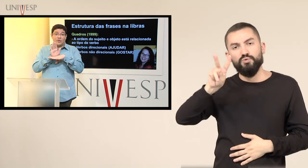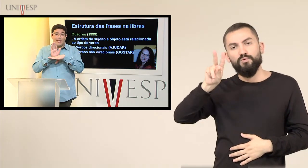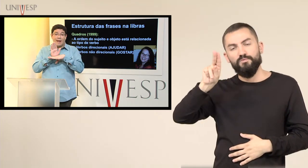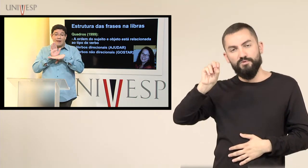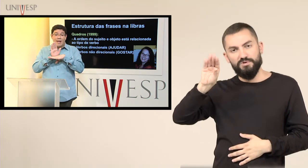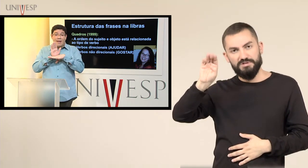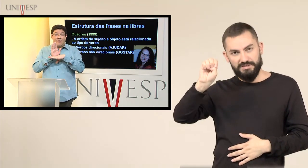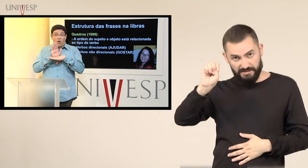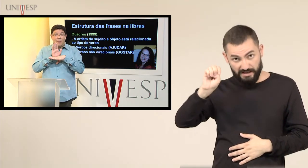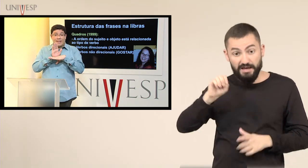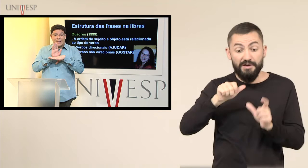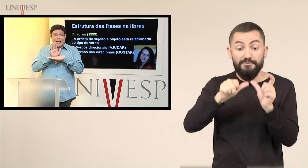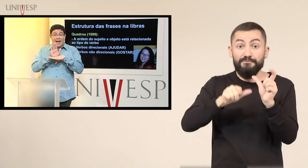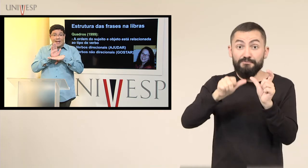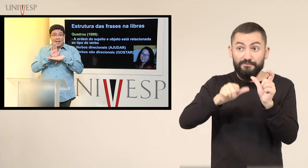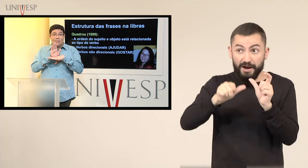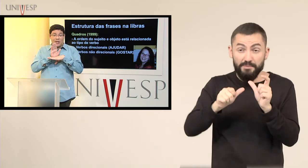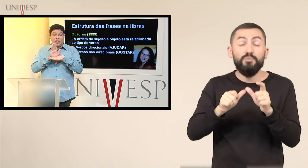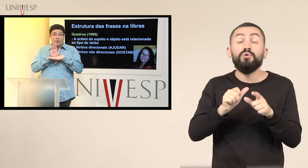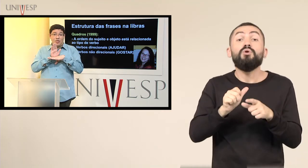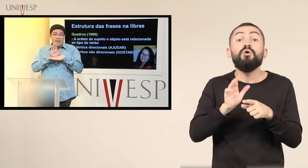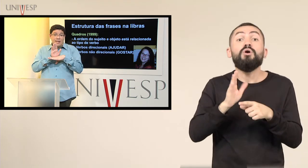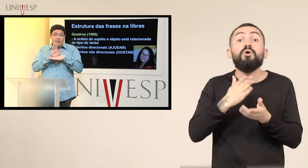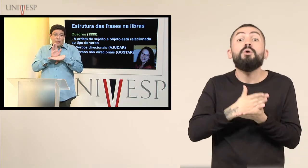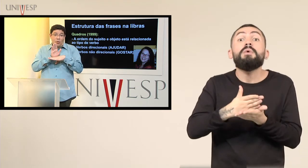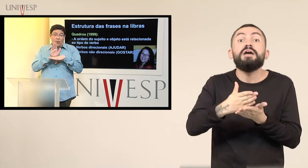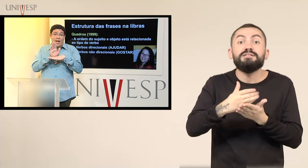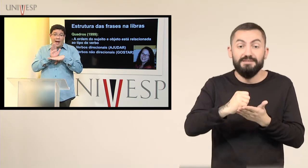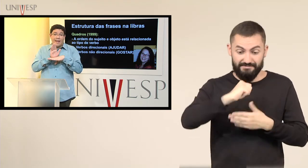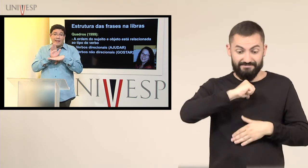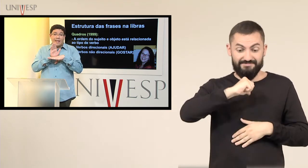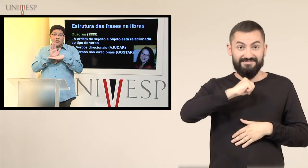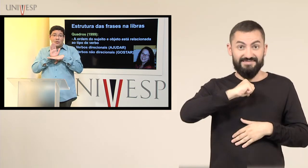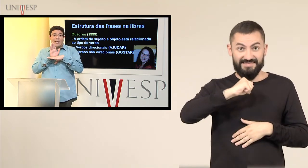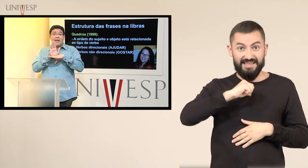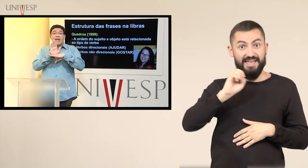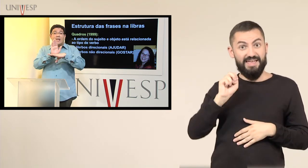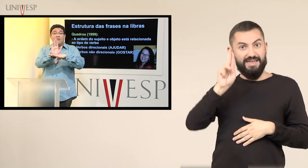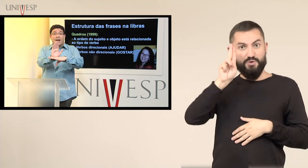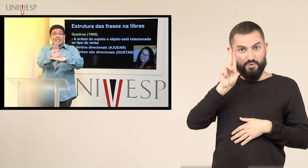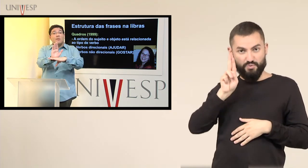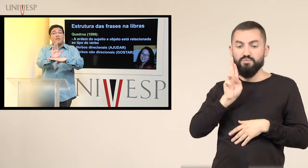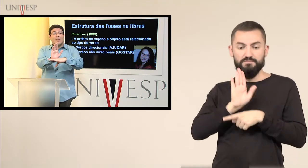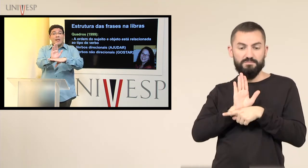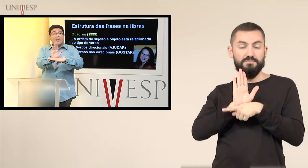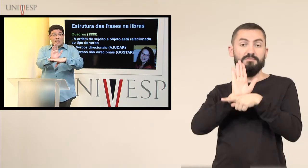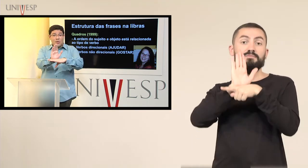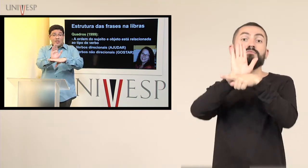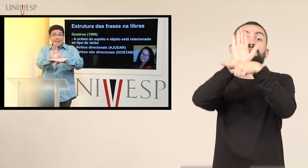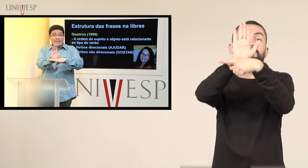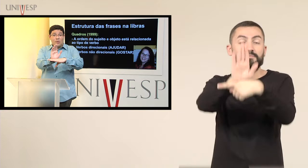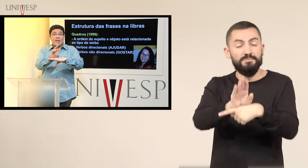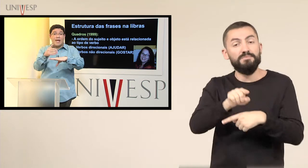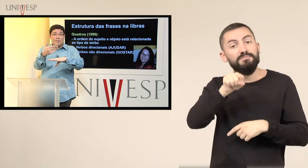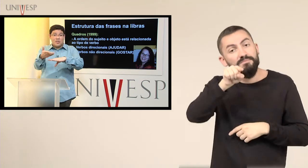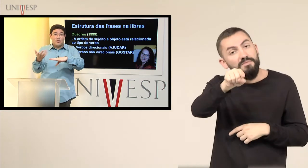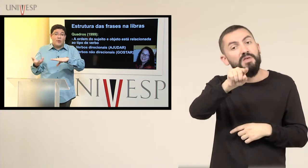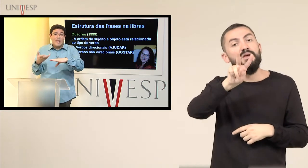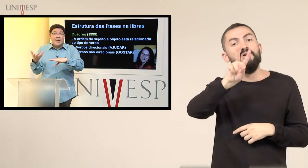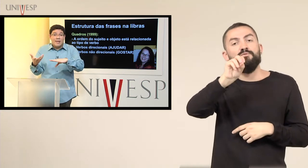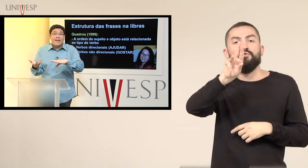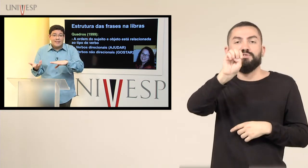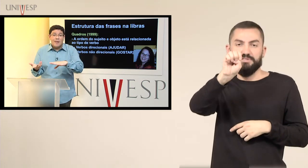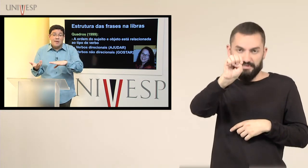verbo ajudar vai começar aqui, partindo de mim, que sou aquele que ajuda, e vai se mover na sua direção, que é a